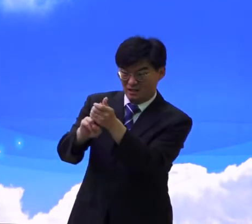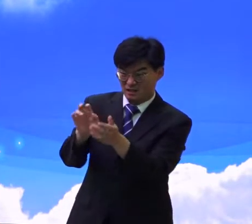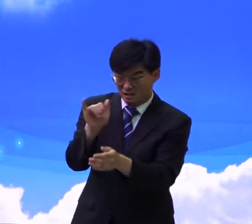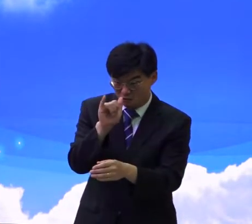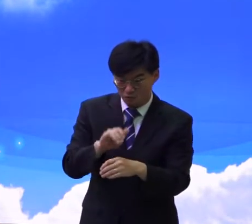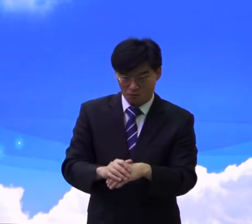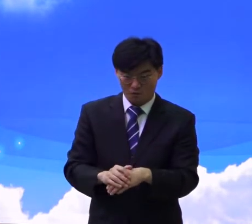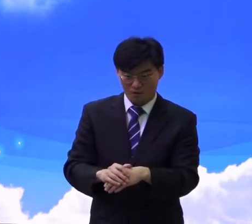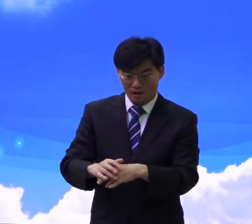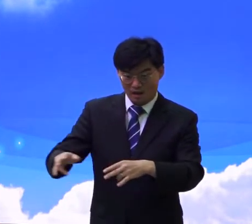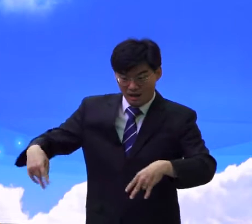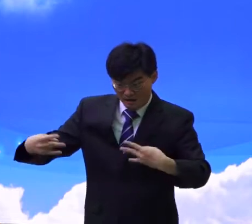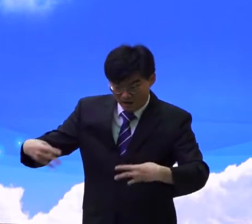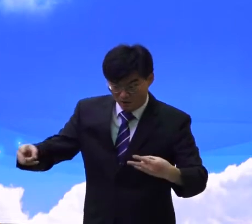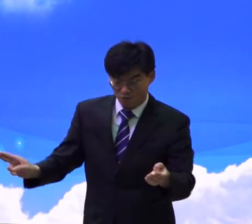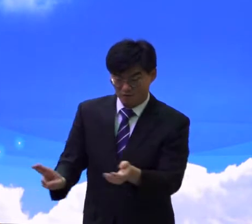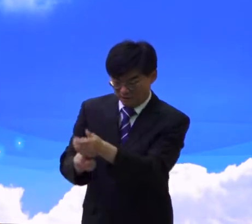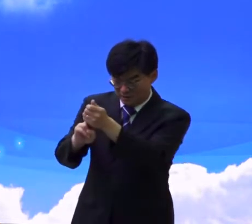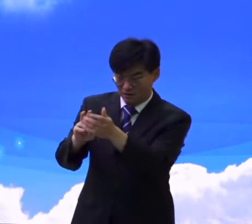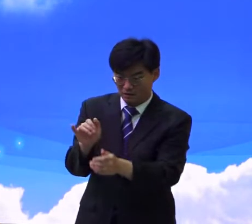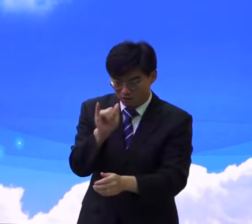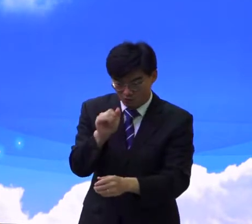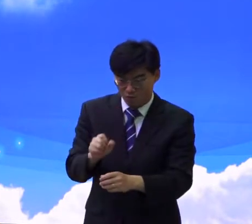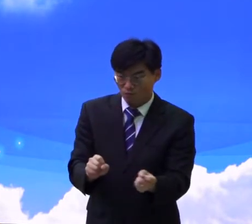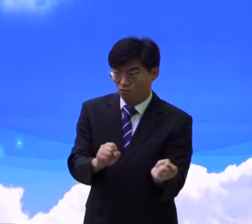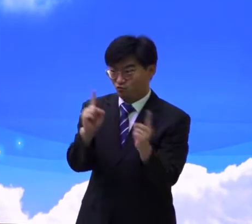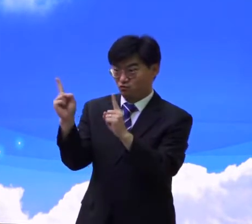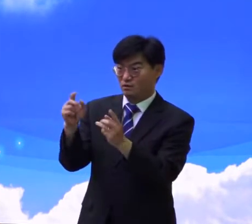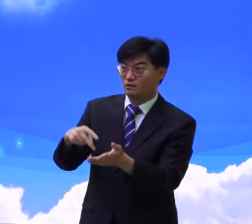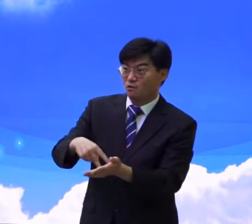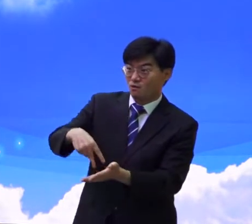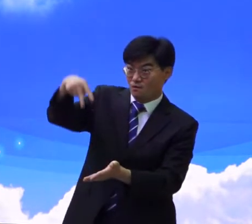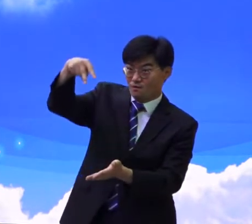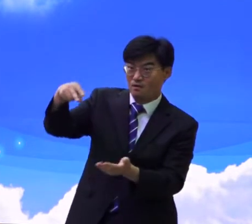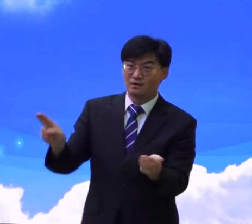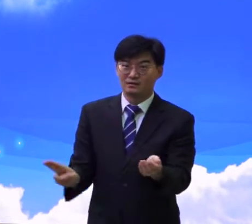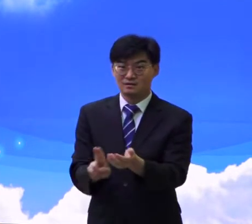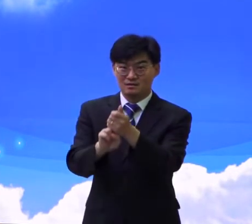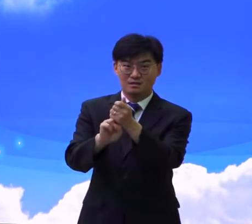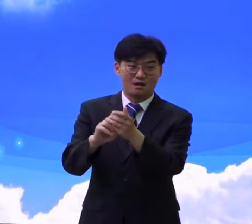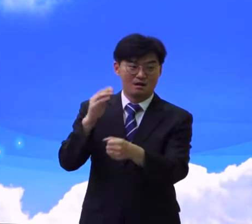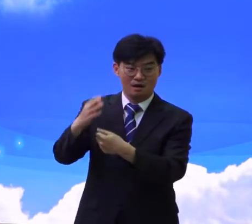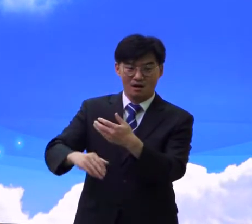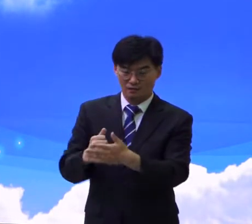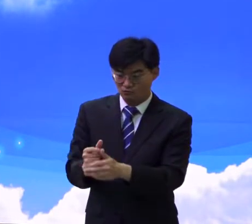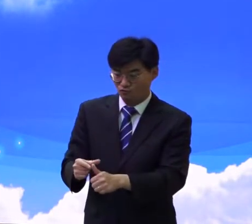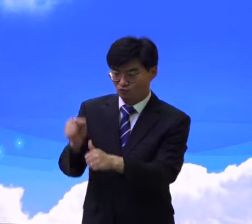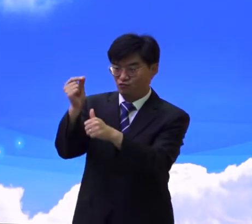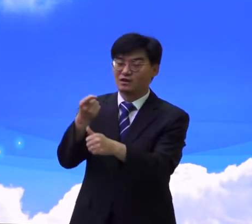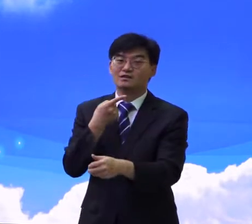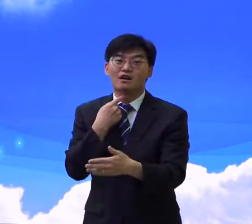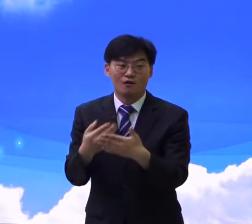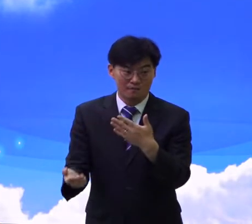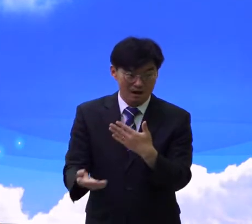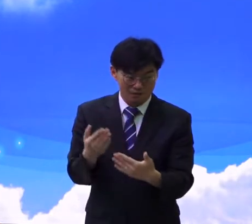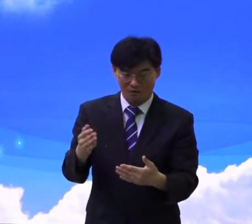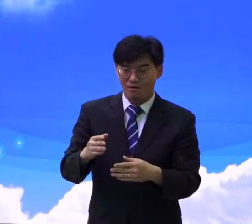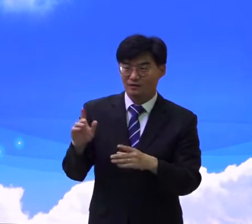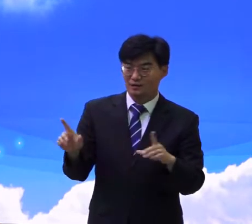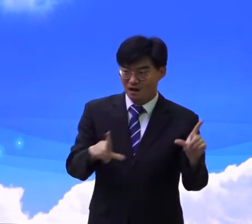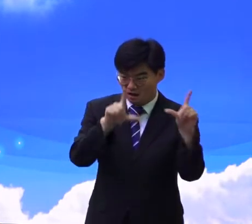살리고, 엘리야 같은 경우는 살아있는 채로 하늘로 불말을 타고 올라가게 되죠. 그들의 삶 속에